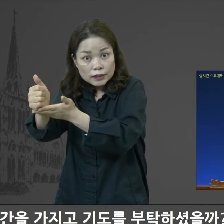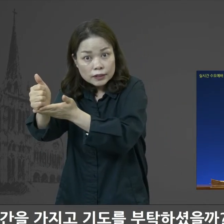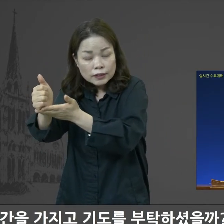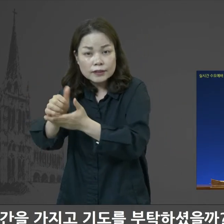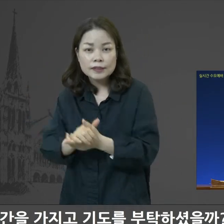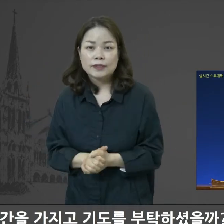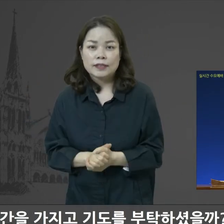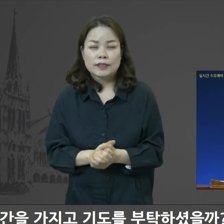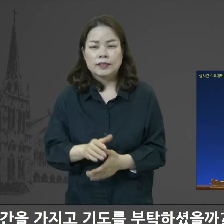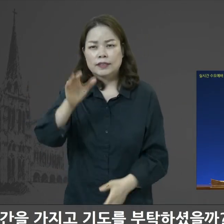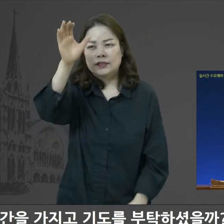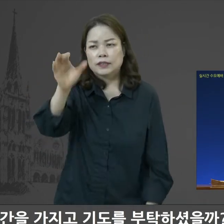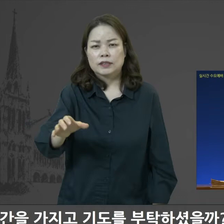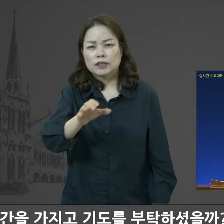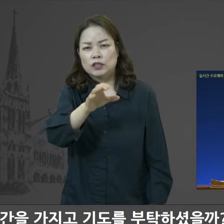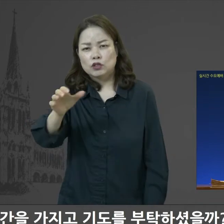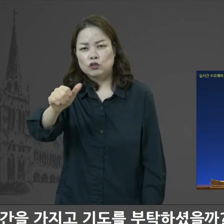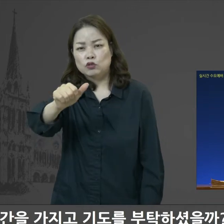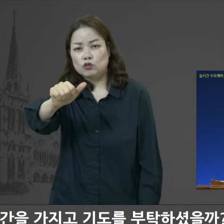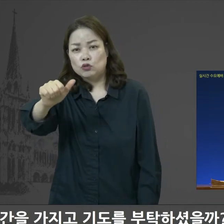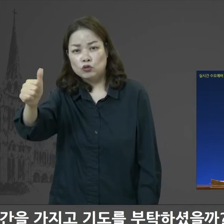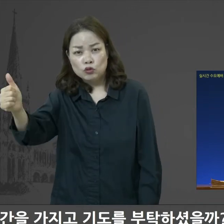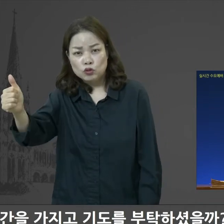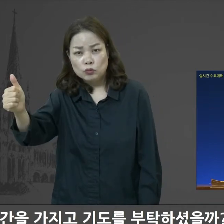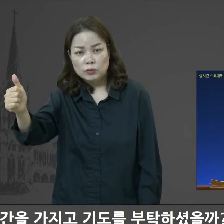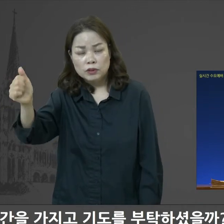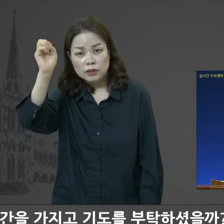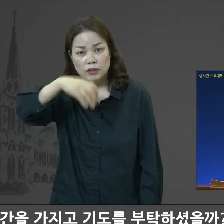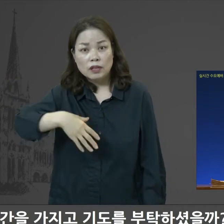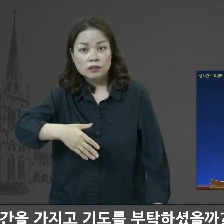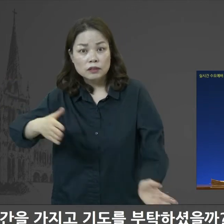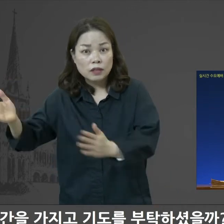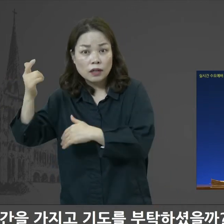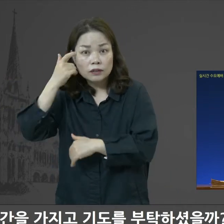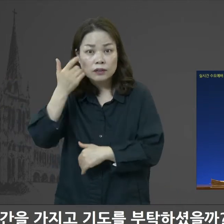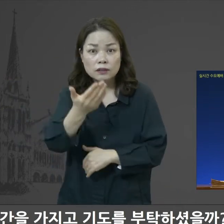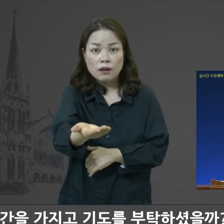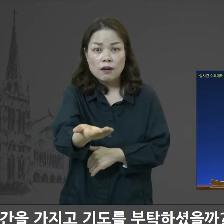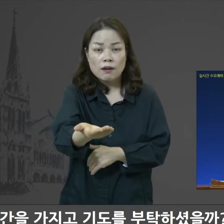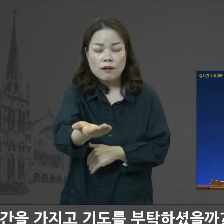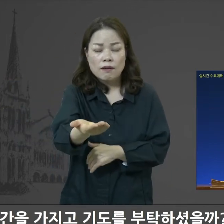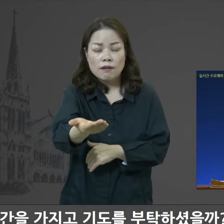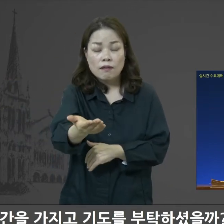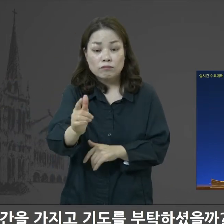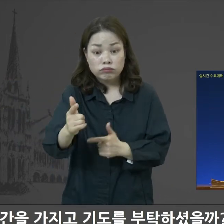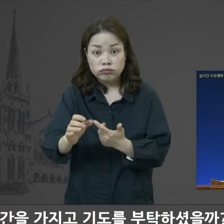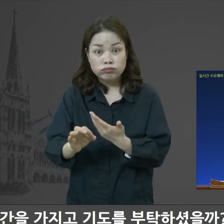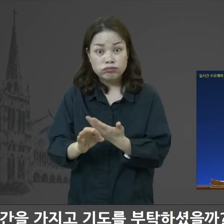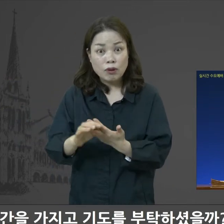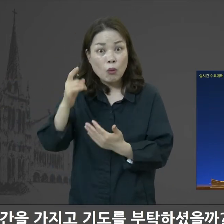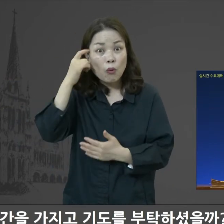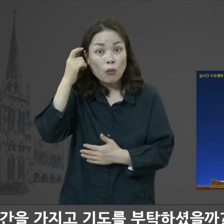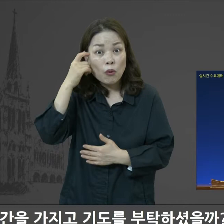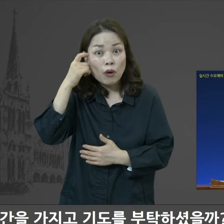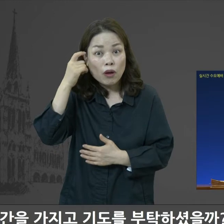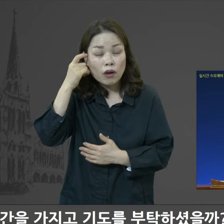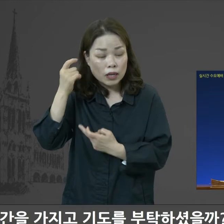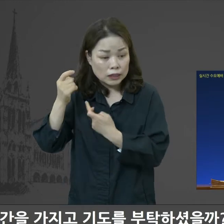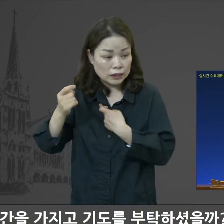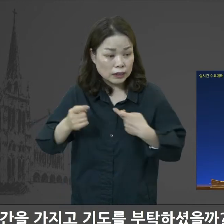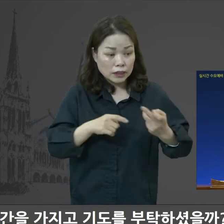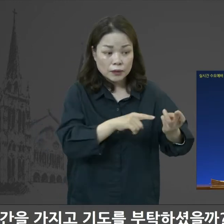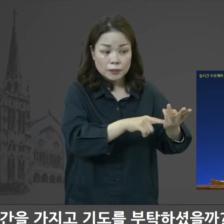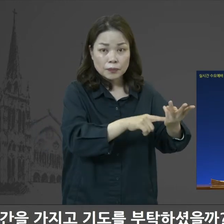그 십자가라고 하는 죽음의 잔을 피할 수 있었을까? 그렇지 않다면 예수님은 왜